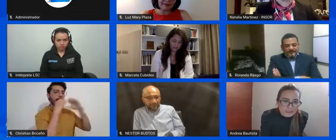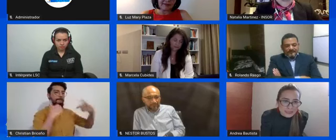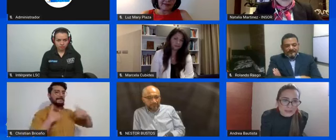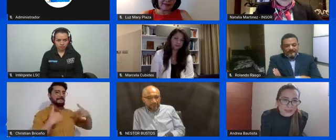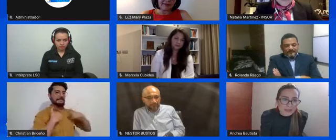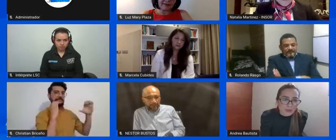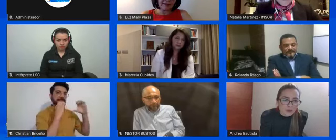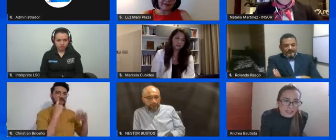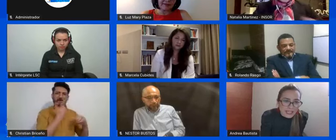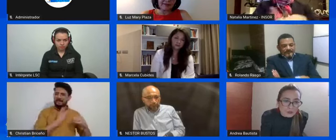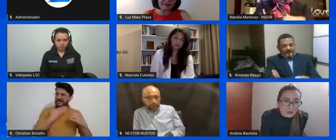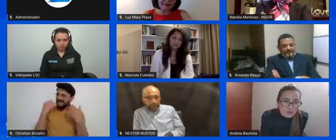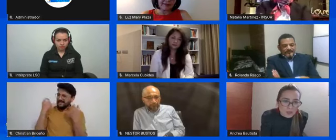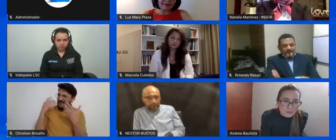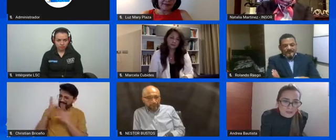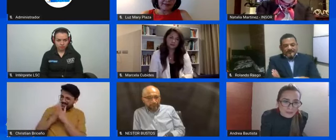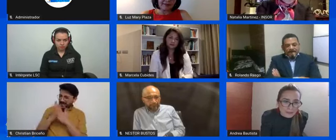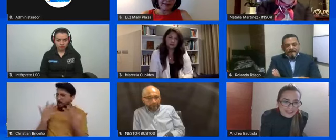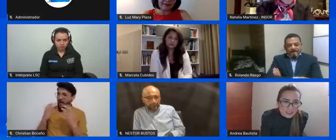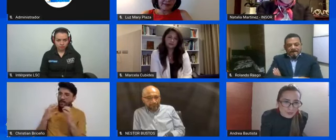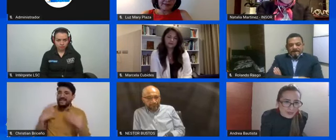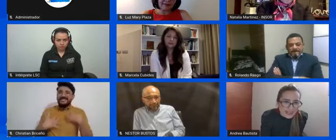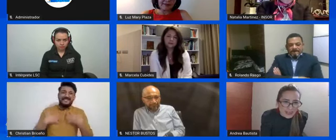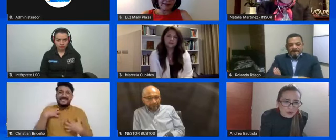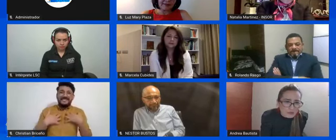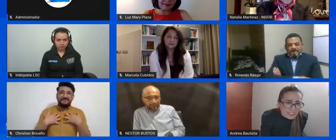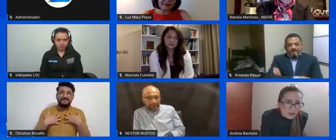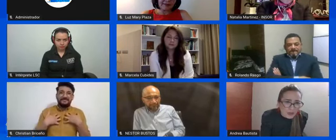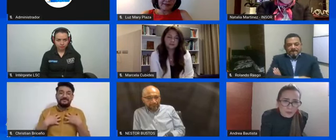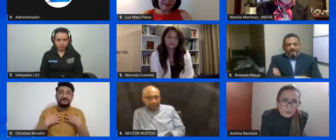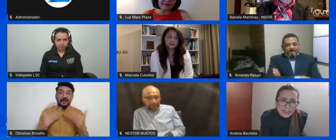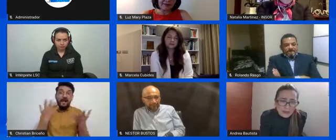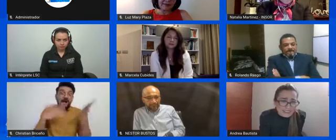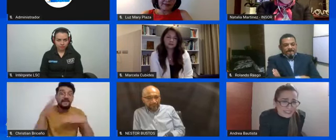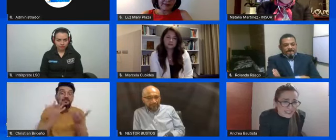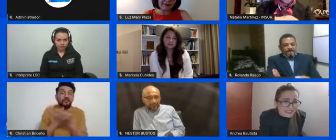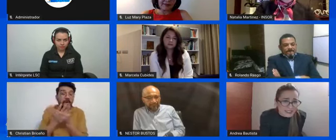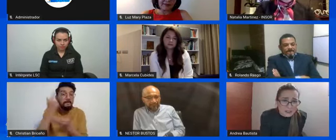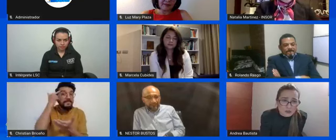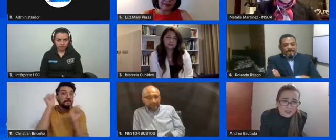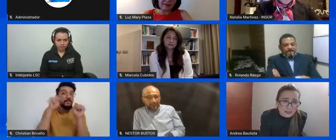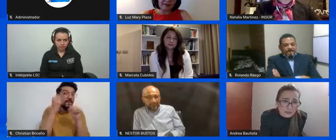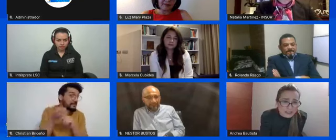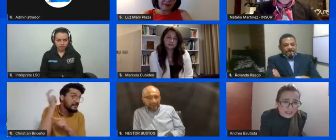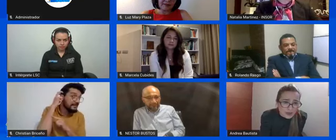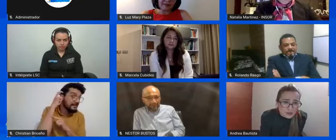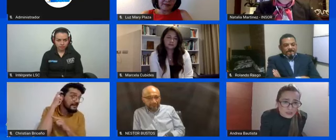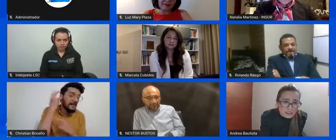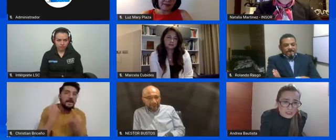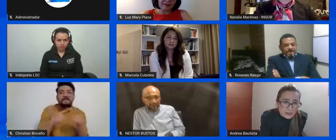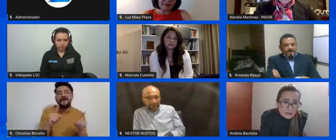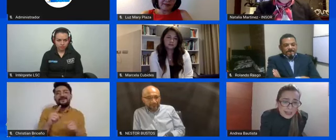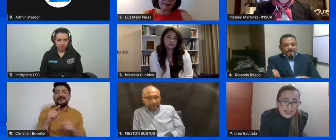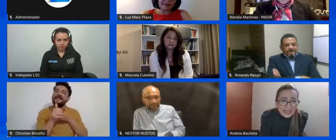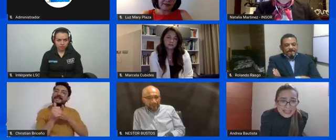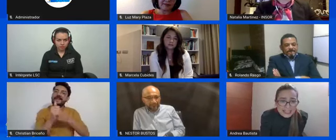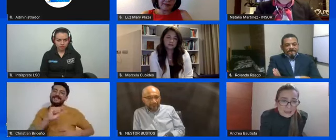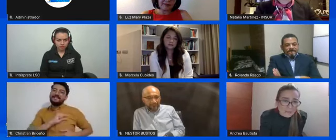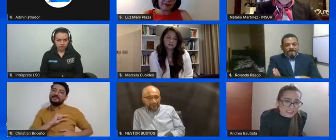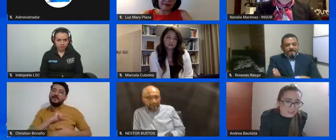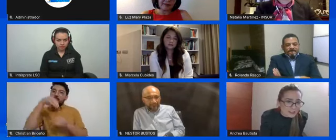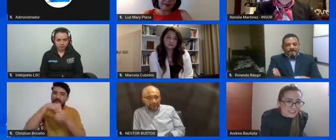hecho agradezco porque también pudo guiar mucho a mi familia para que se comunicaran conmigo con la lengua de